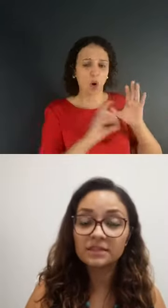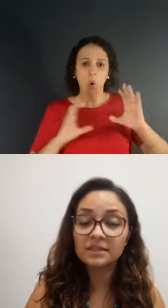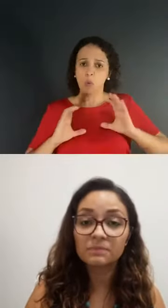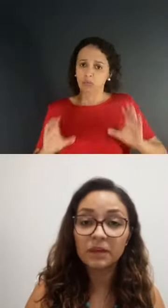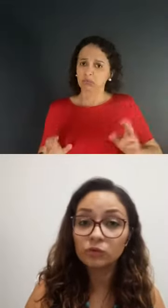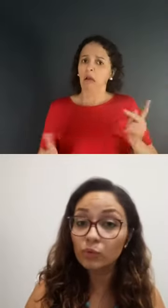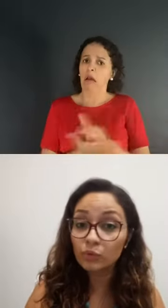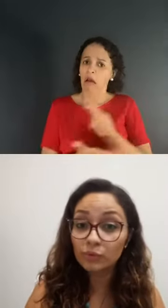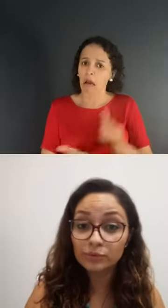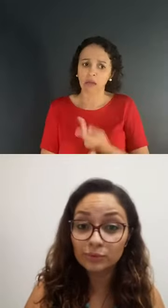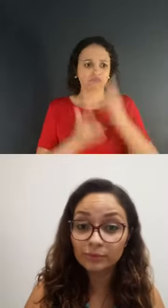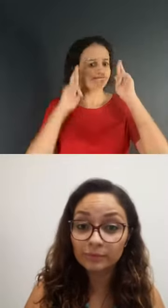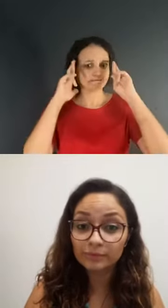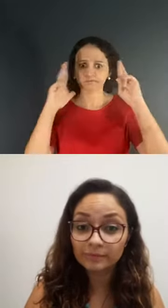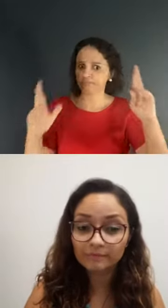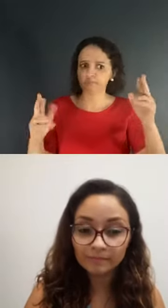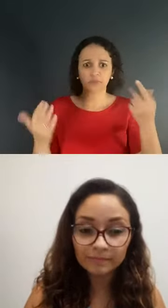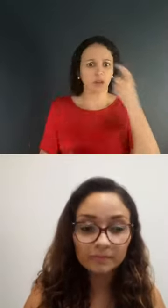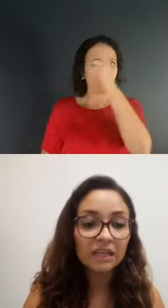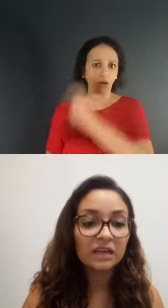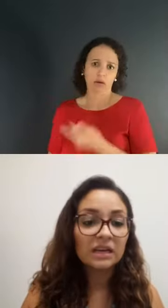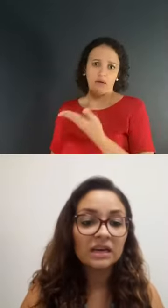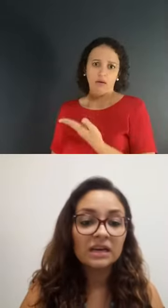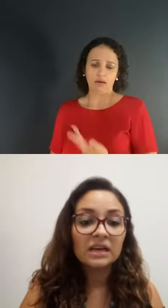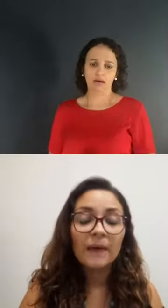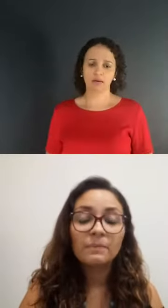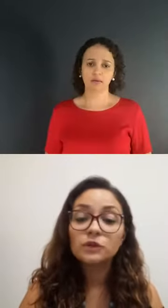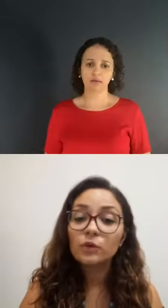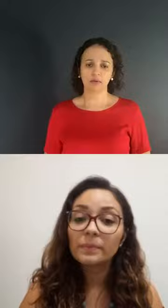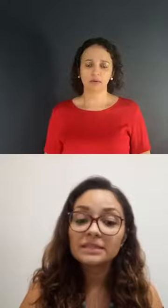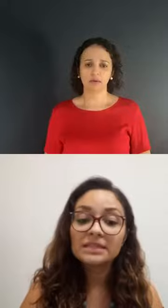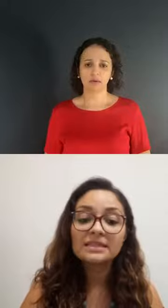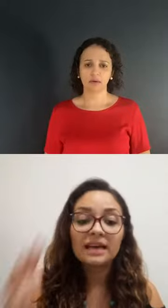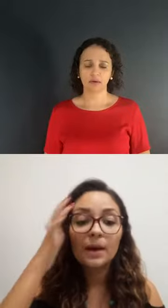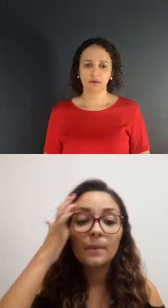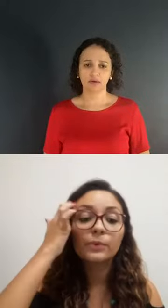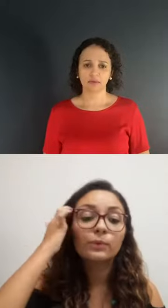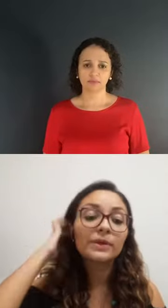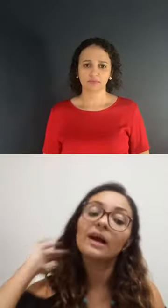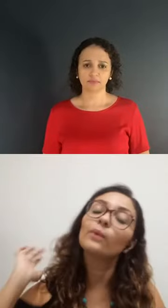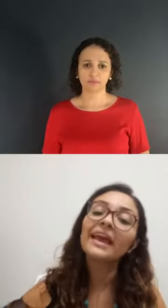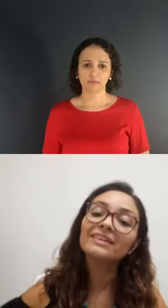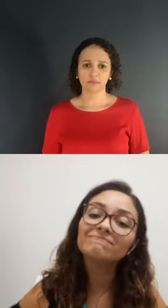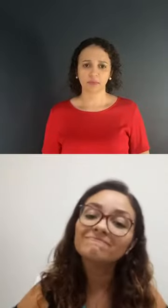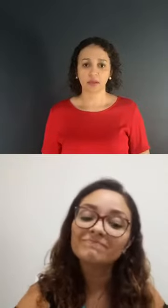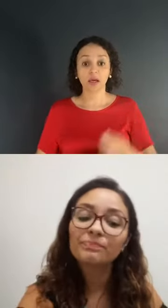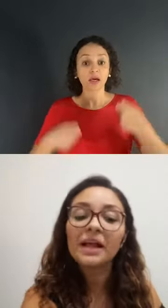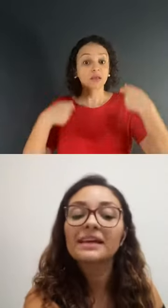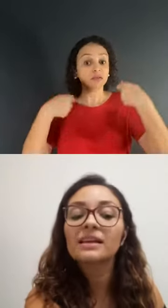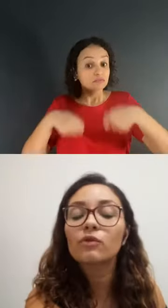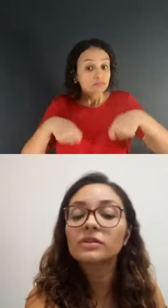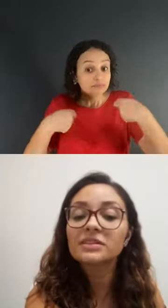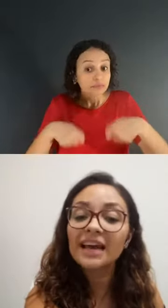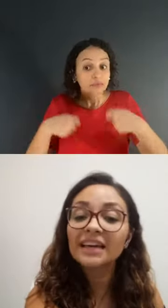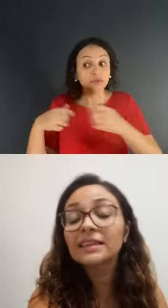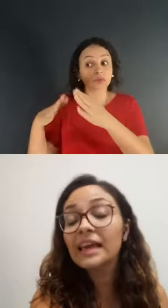errado, desrespeitoso. A pessoa precisa procurar alguém para ela conversar que